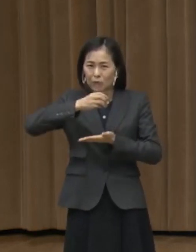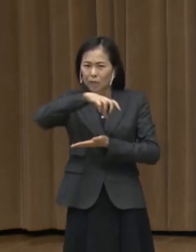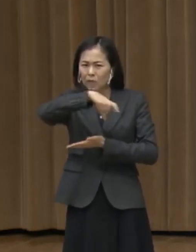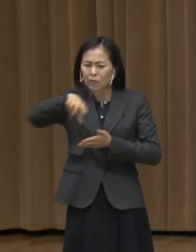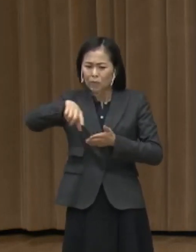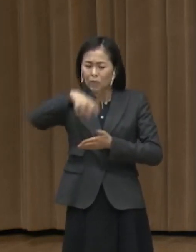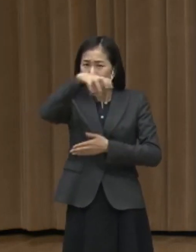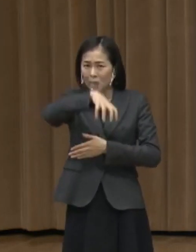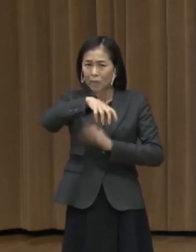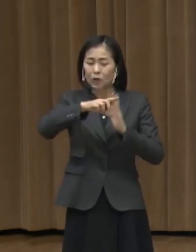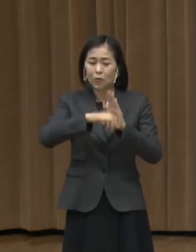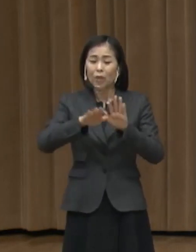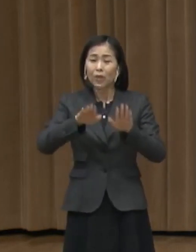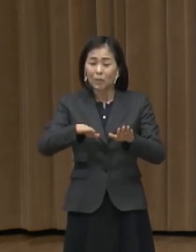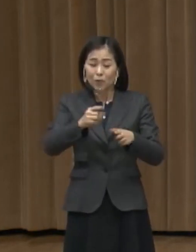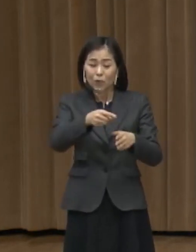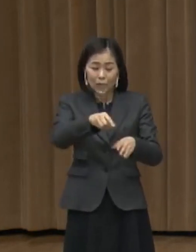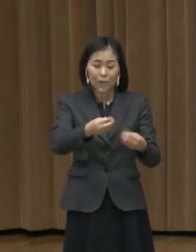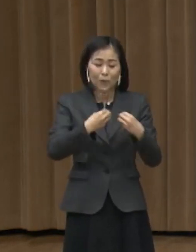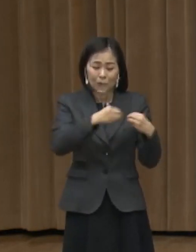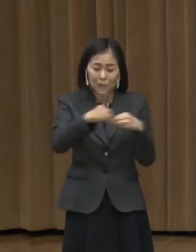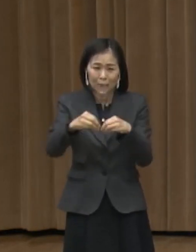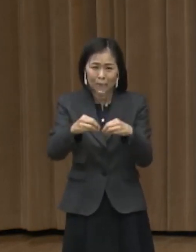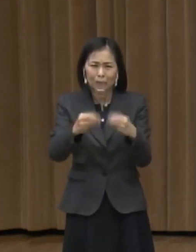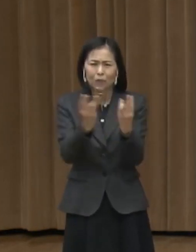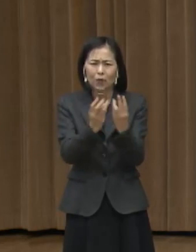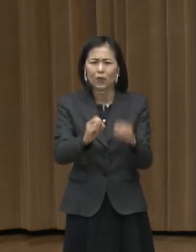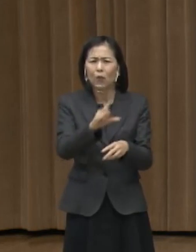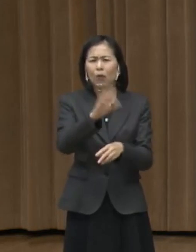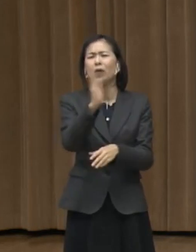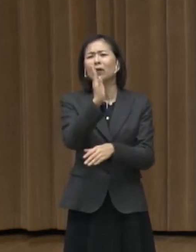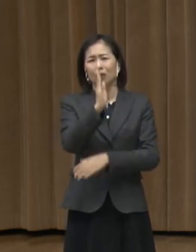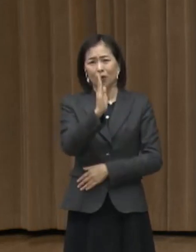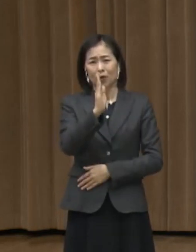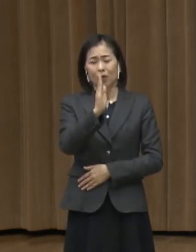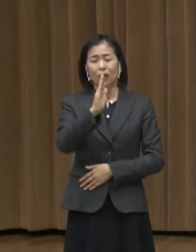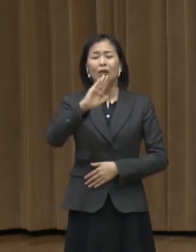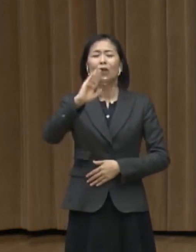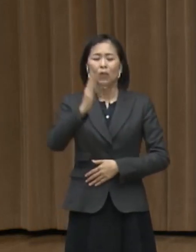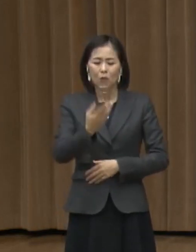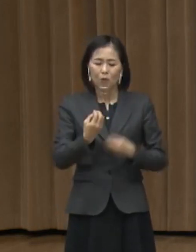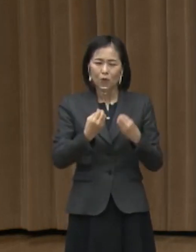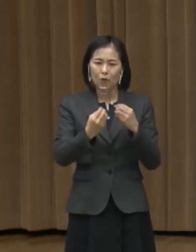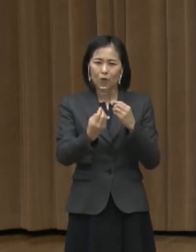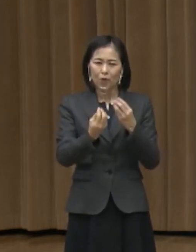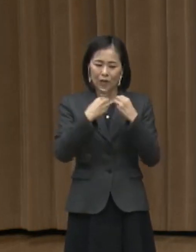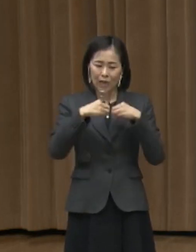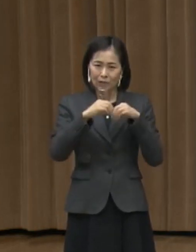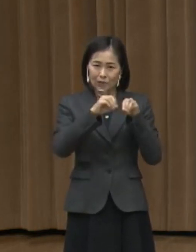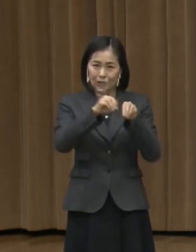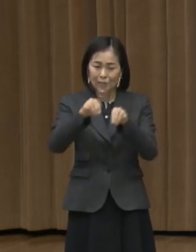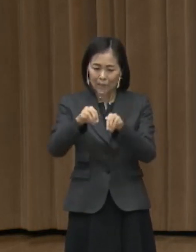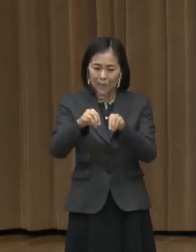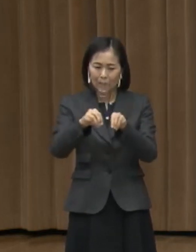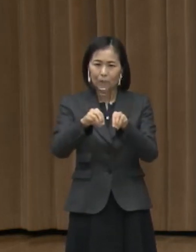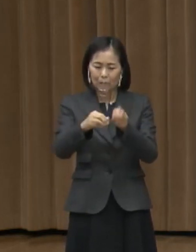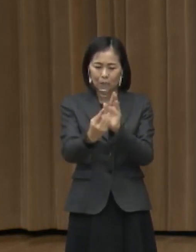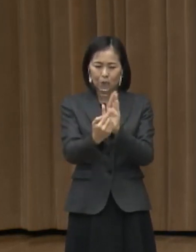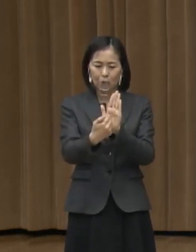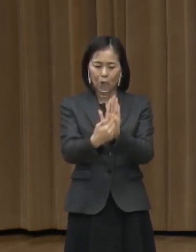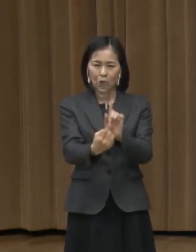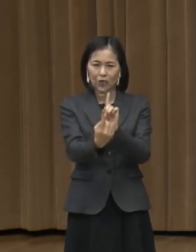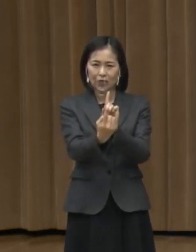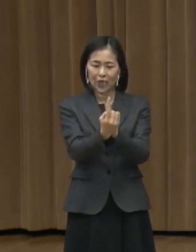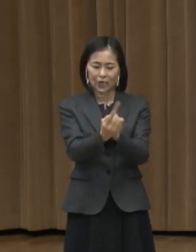が直接の今のところ引き金になっているわけではありませんけれども、感染防止対策を講じたお店で、そ